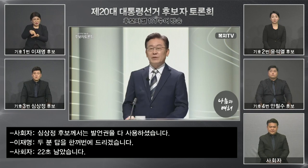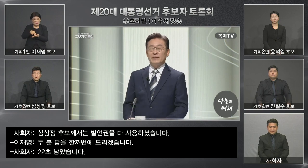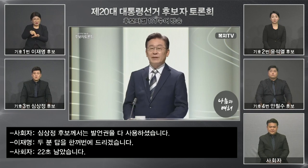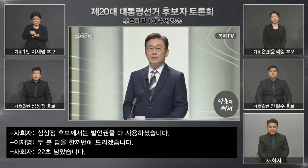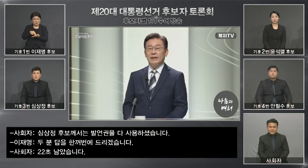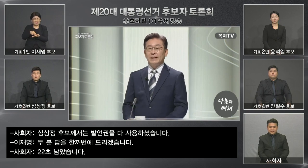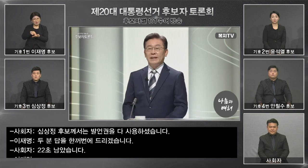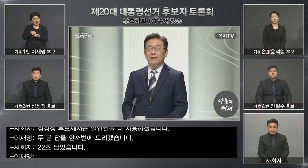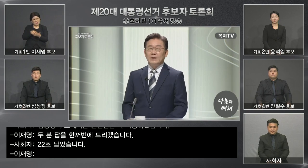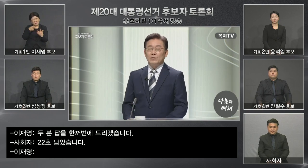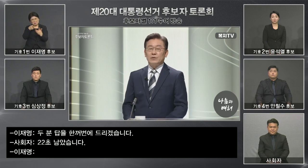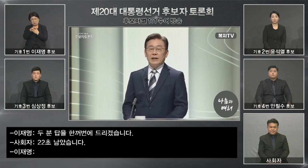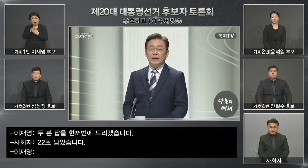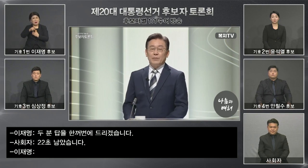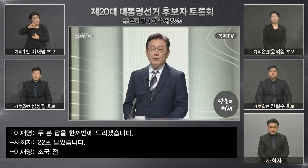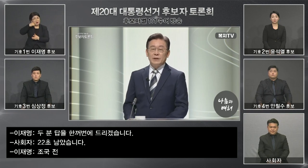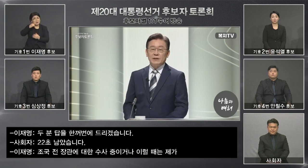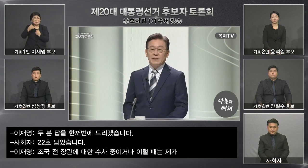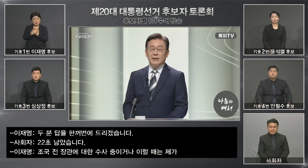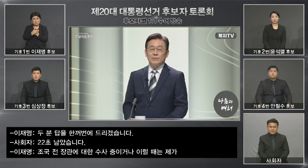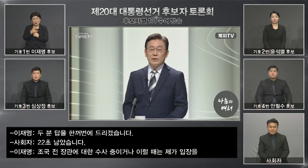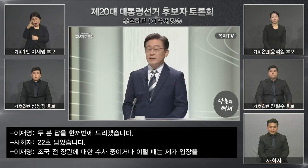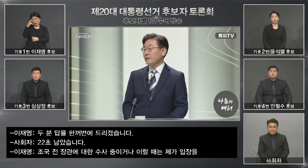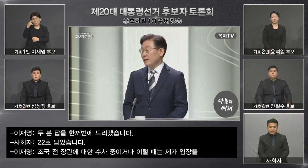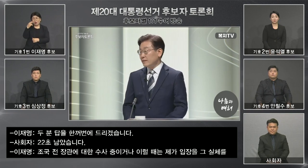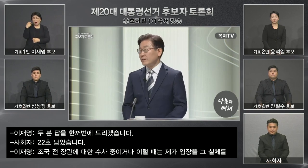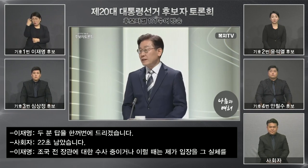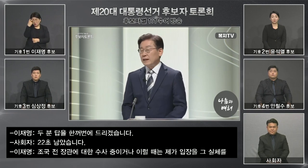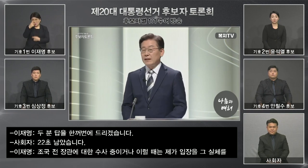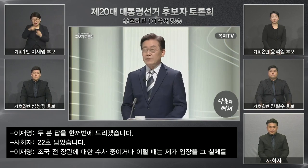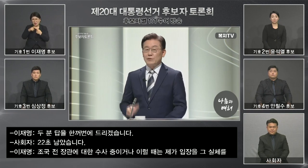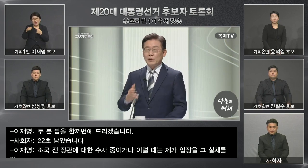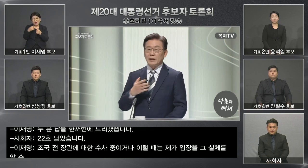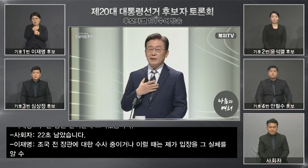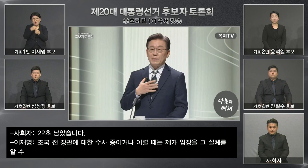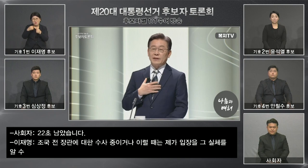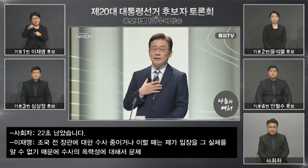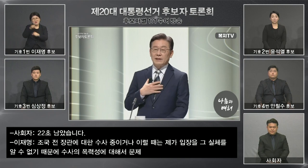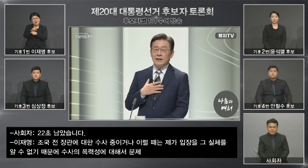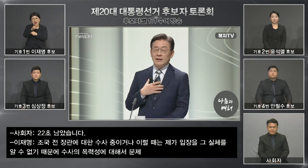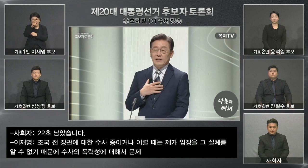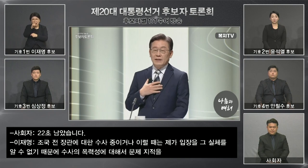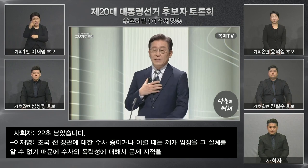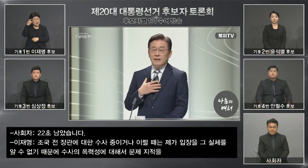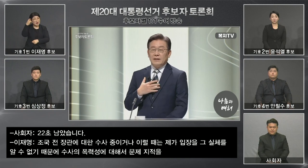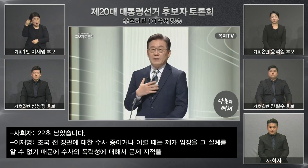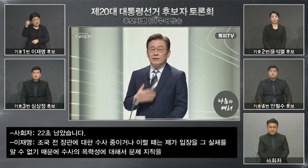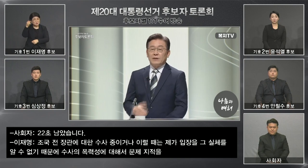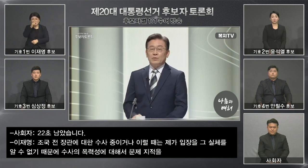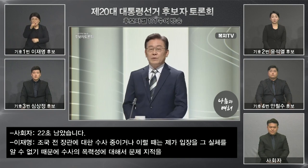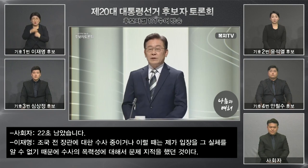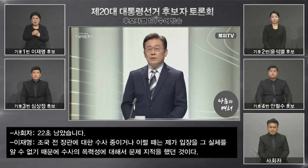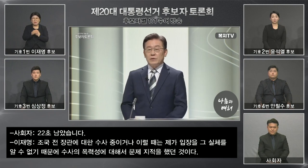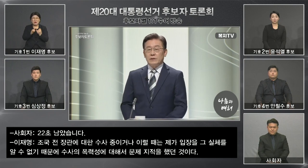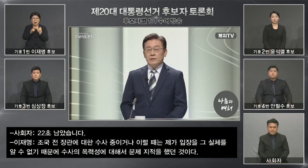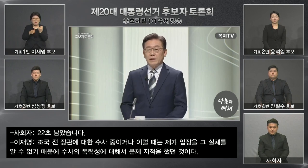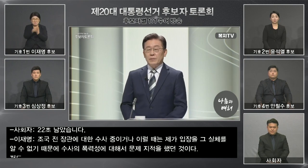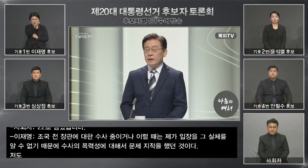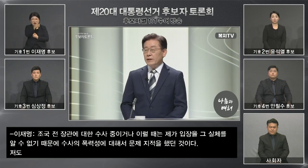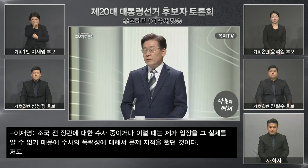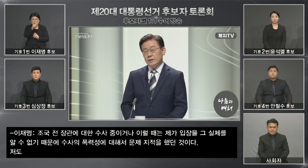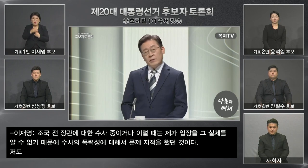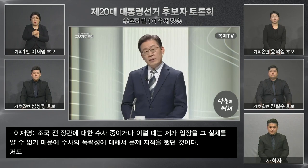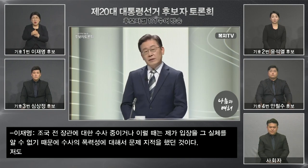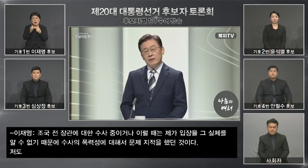실체를 알 수 없기 때문에 수사의 폭력성에 대해서 문제 지적을 했던 것이다. 저도 당했던 마녀사장. 두 번째로